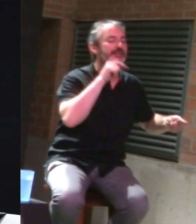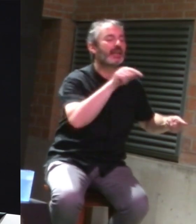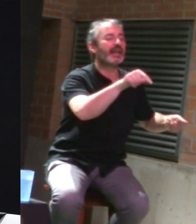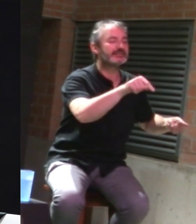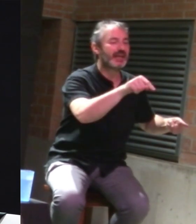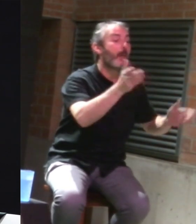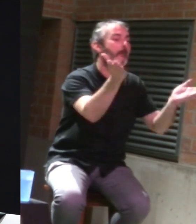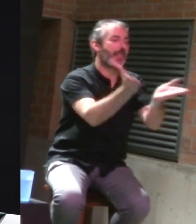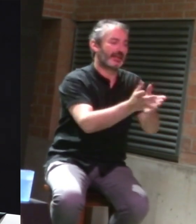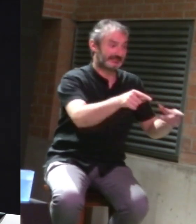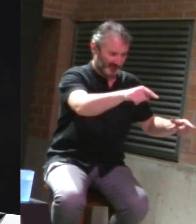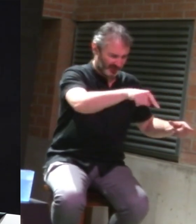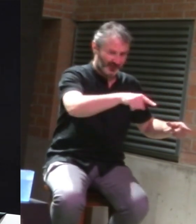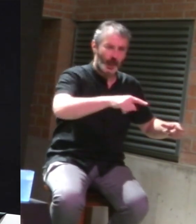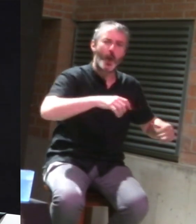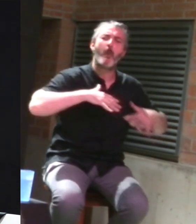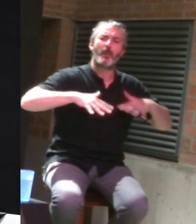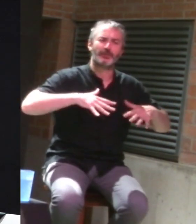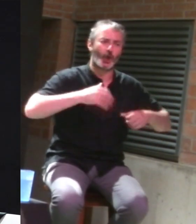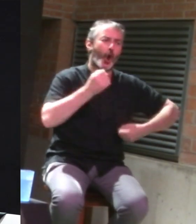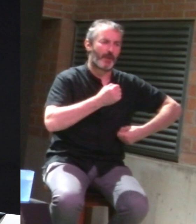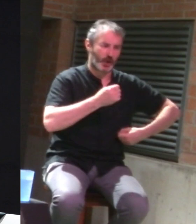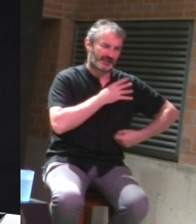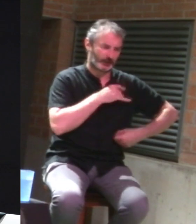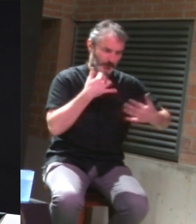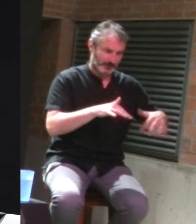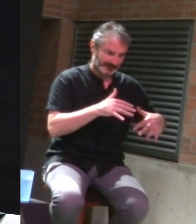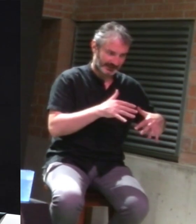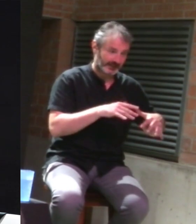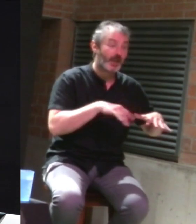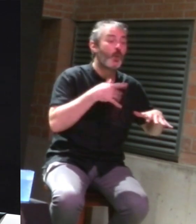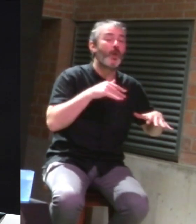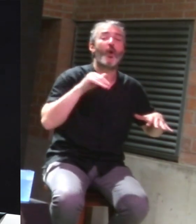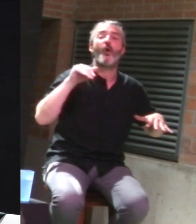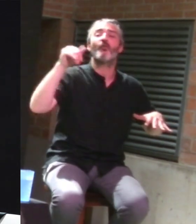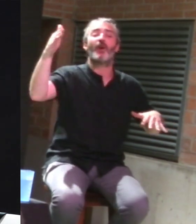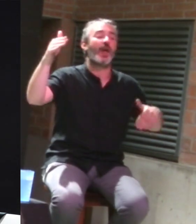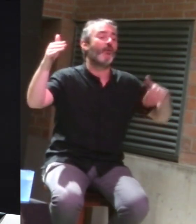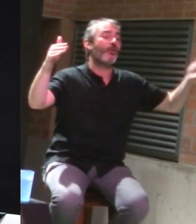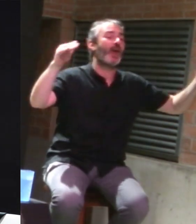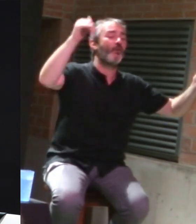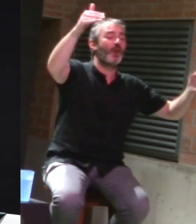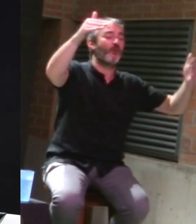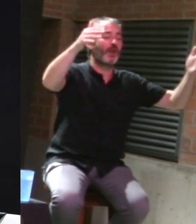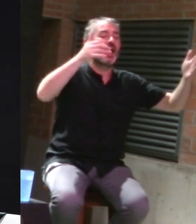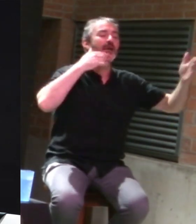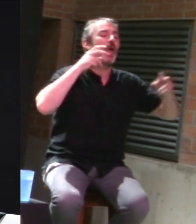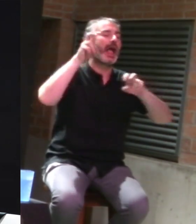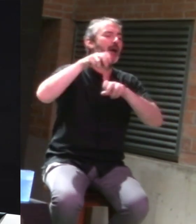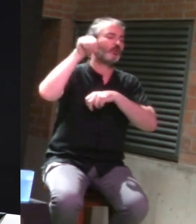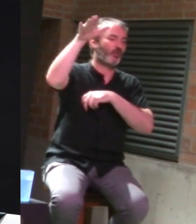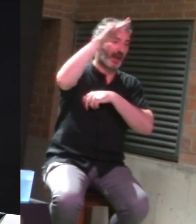Vallès, on hi ha un moviment obrer organitzat importantíssim, i el que serien les perifèries més llunyanes, diguem-ne, la